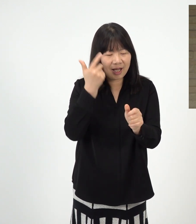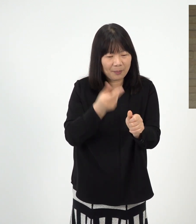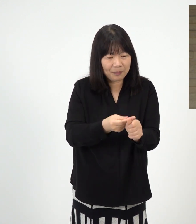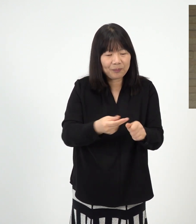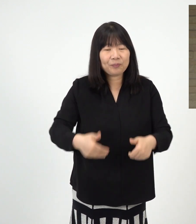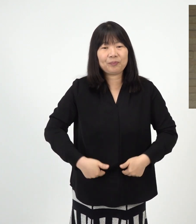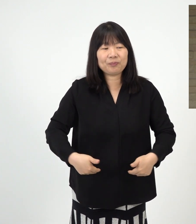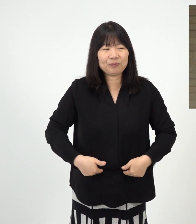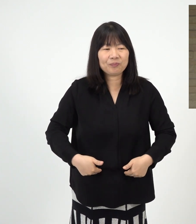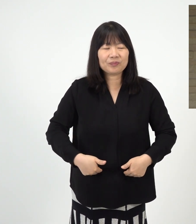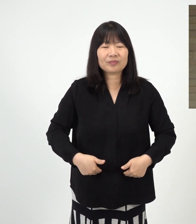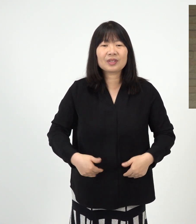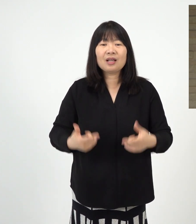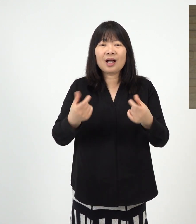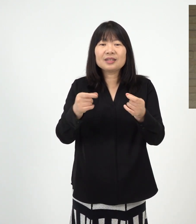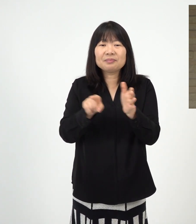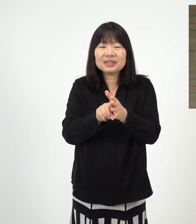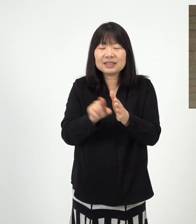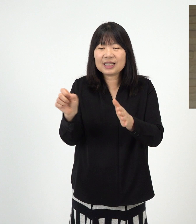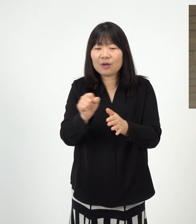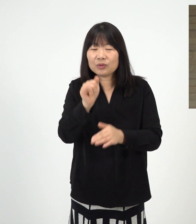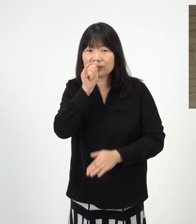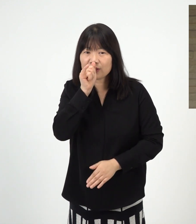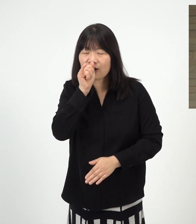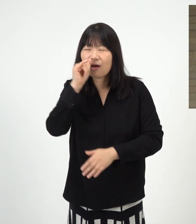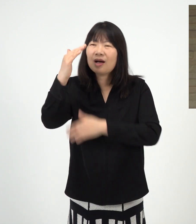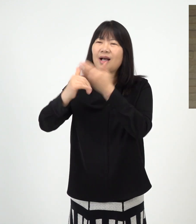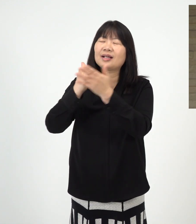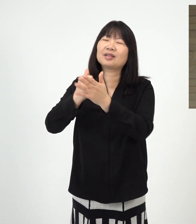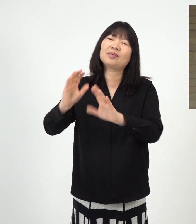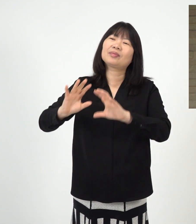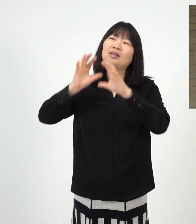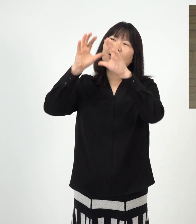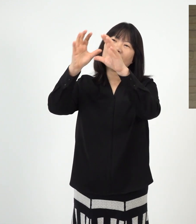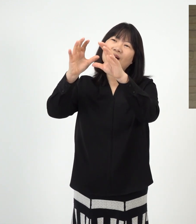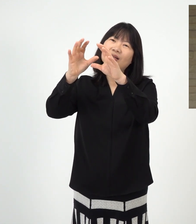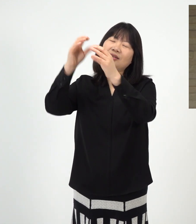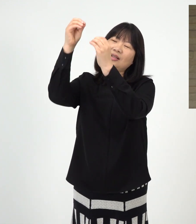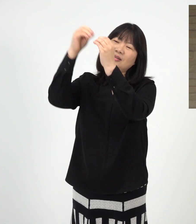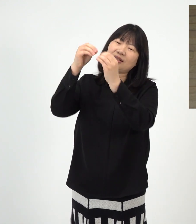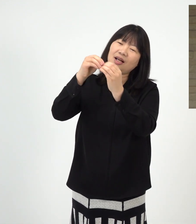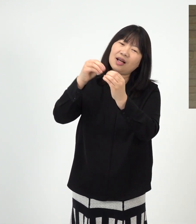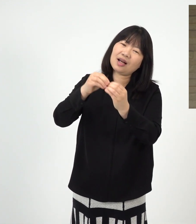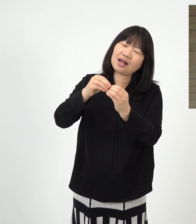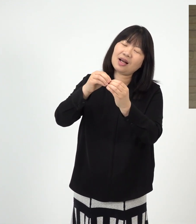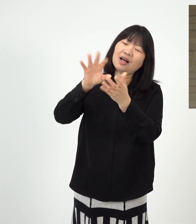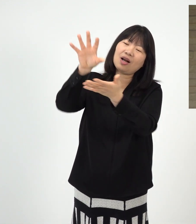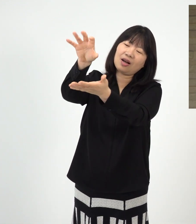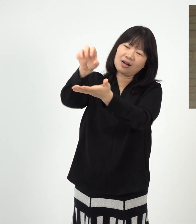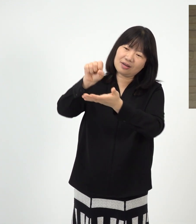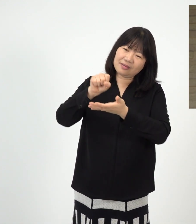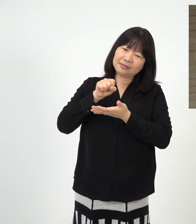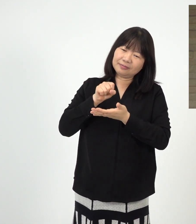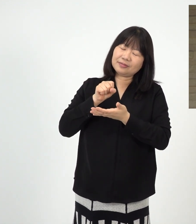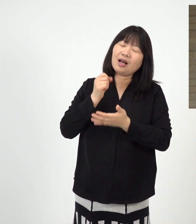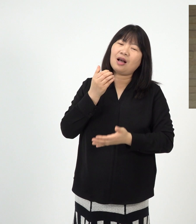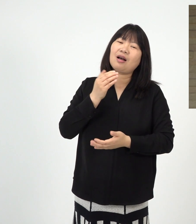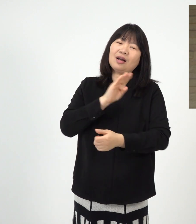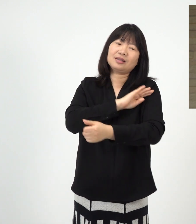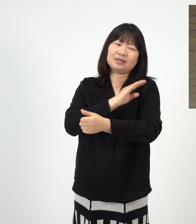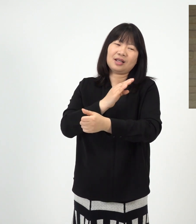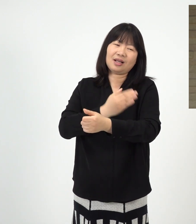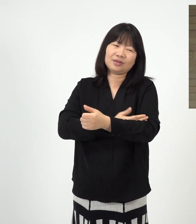그러한 믿음을 가진 자들만이 하나님의 나라를 예비된 나라를 상속받을